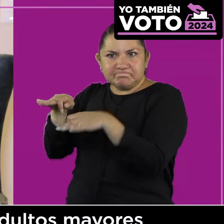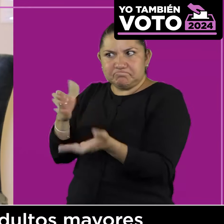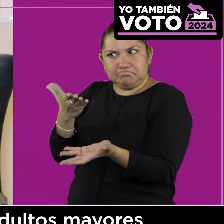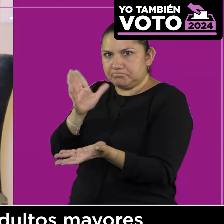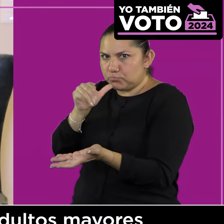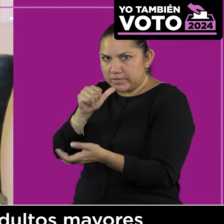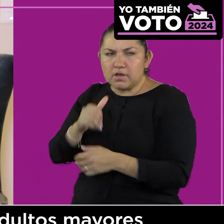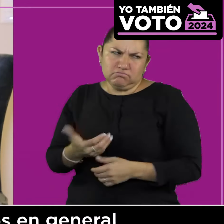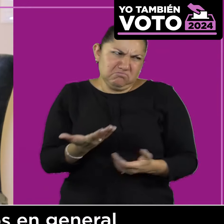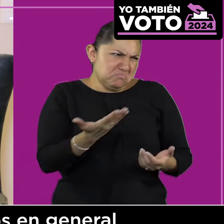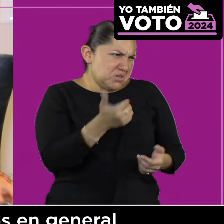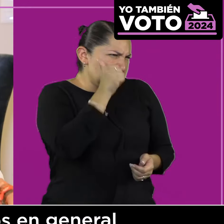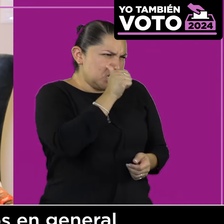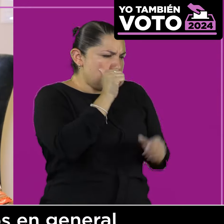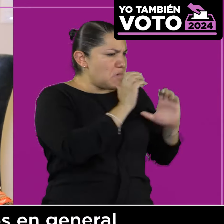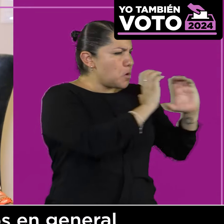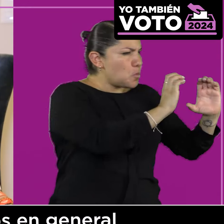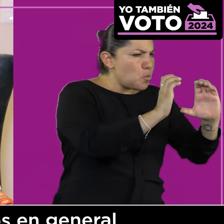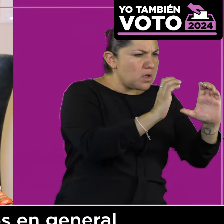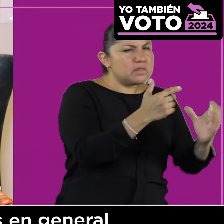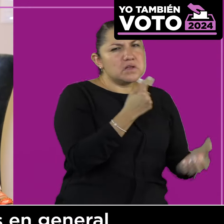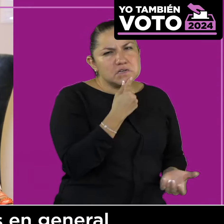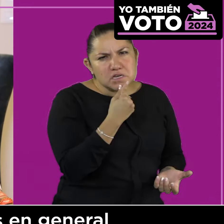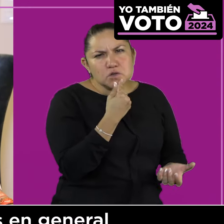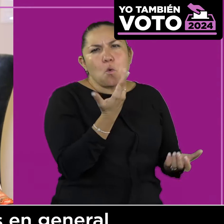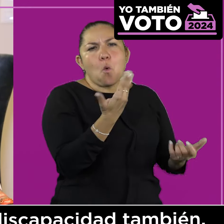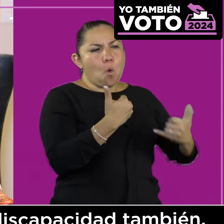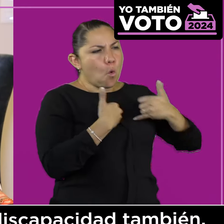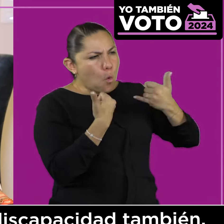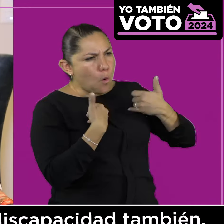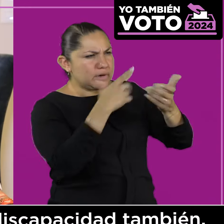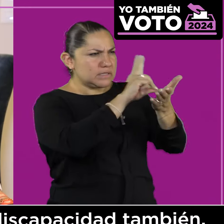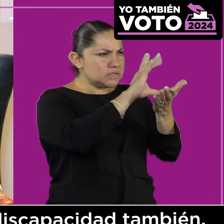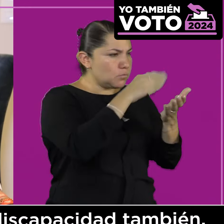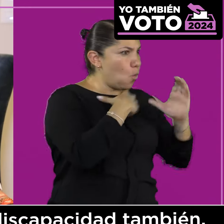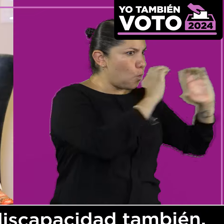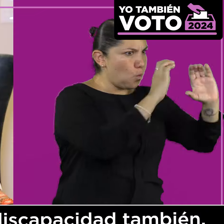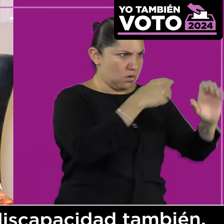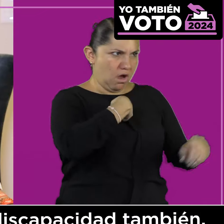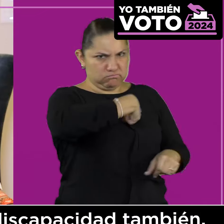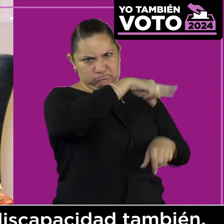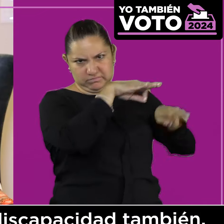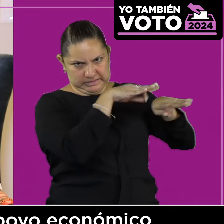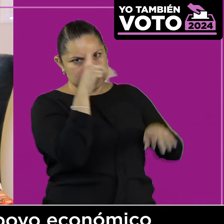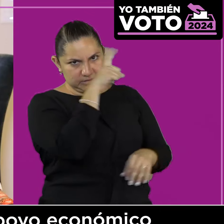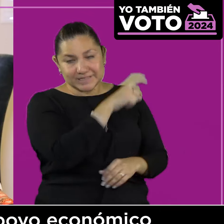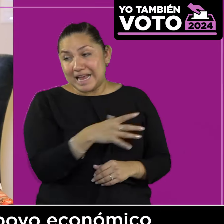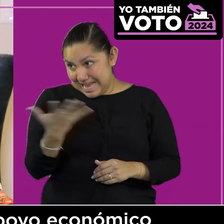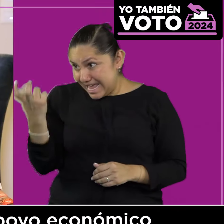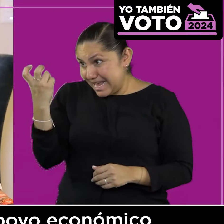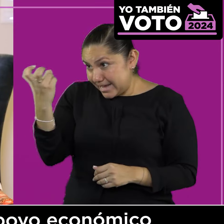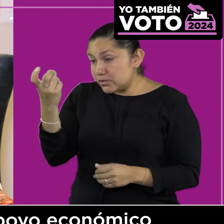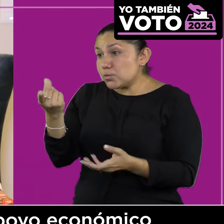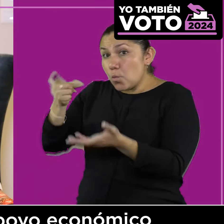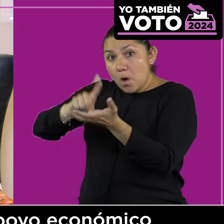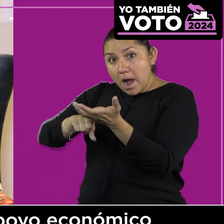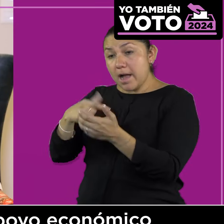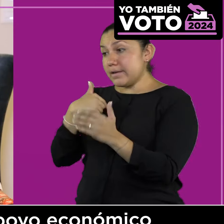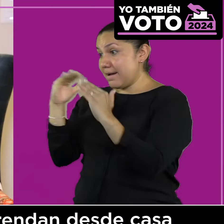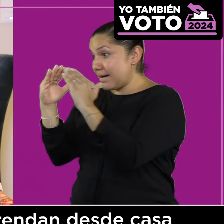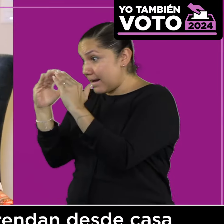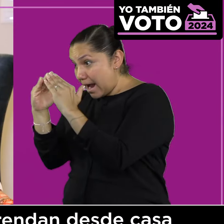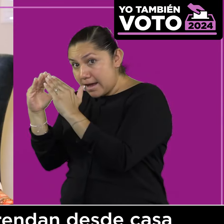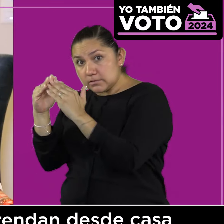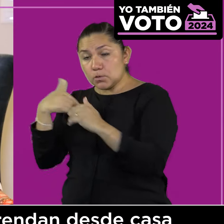adultos mayores y a los niños en general a los niños en general y a los jóvenes con discapacidad también entonces ese apoyo